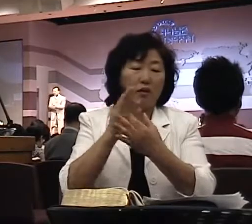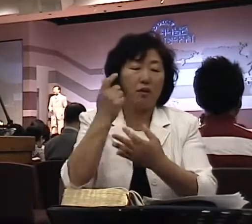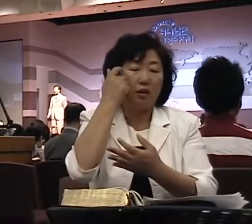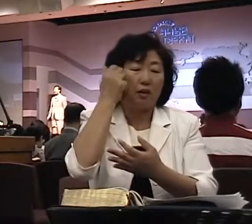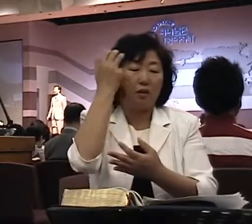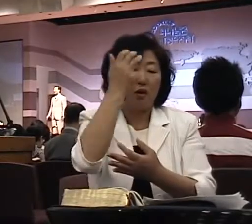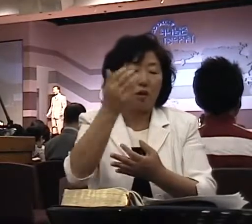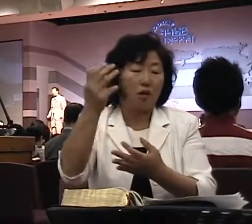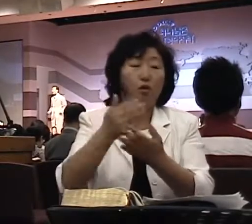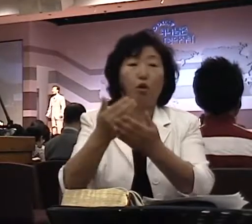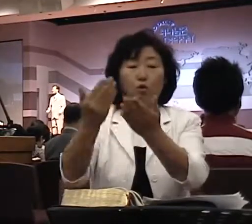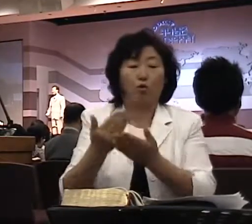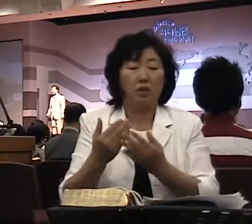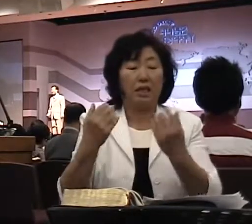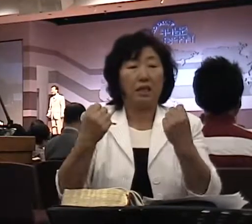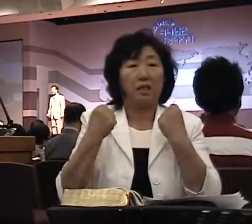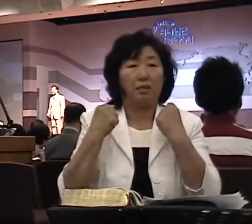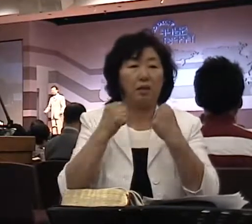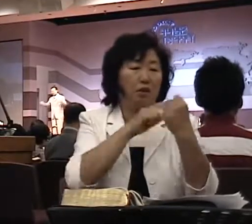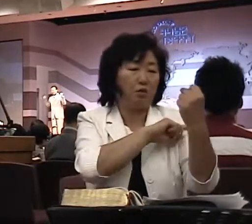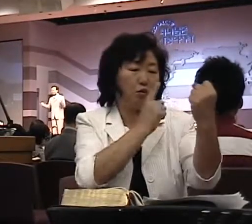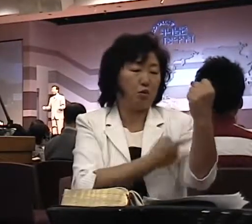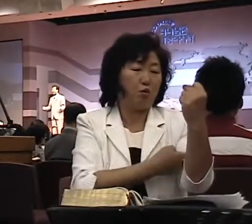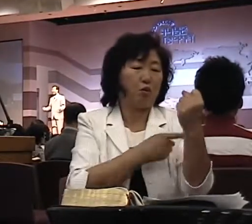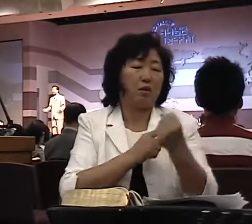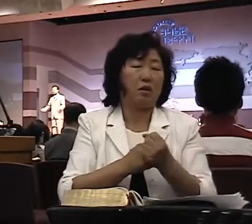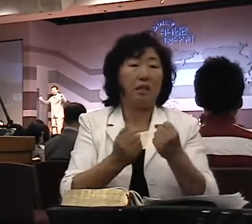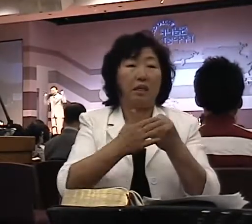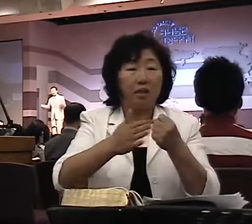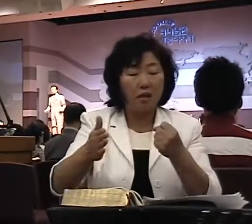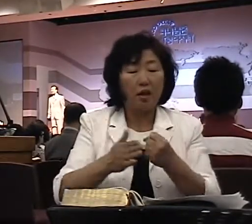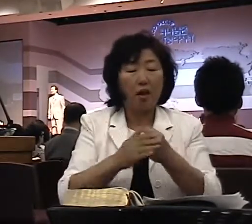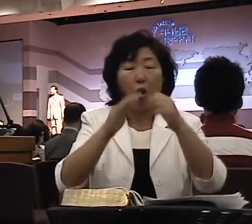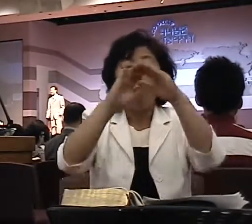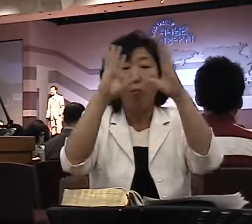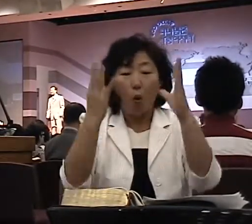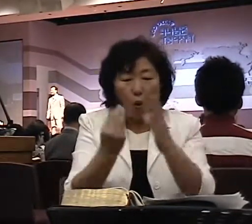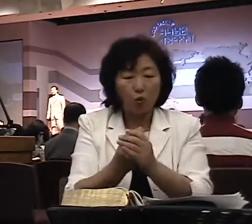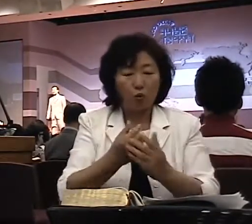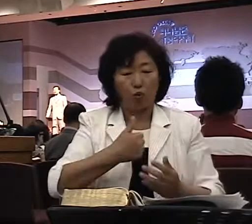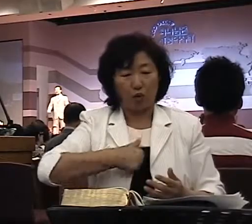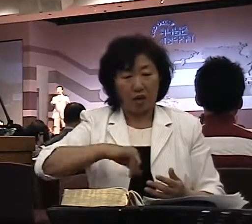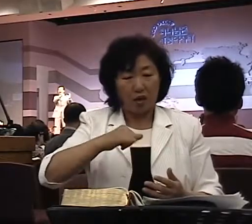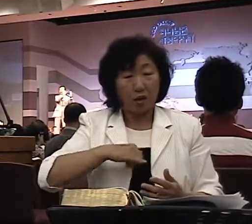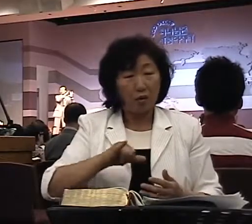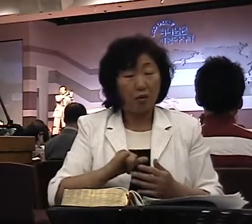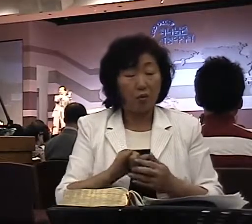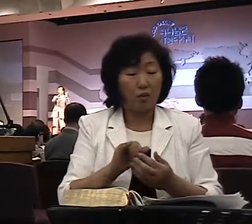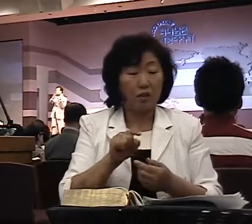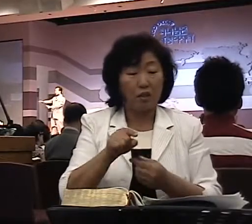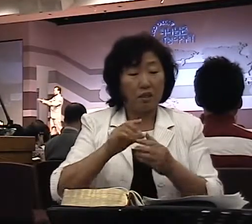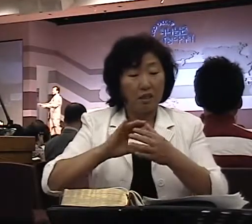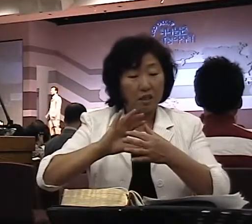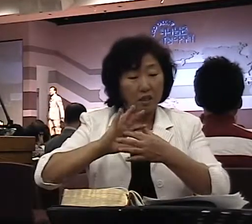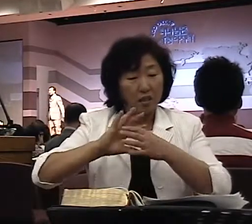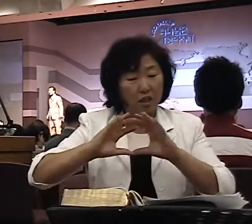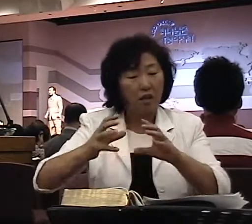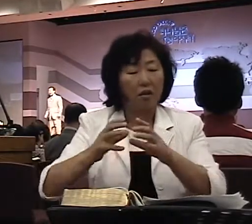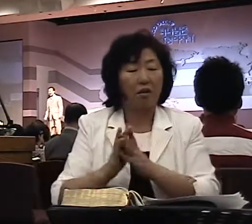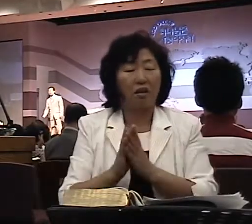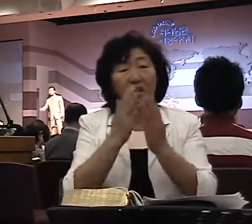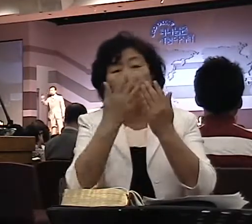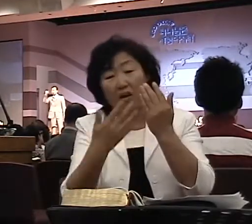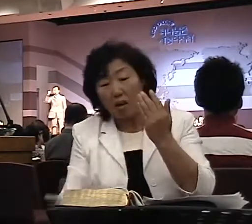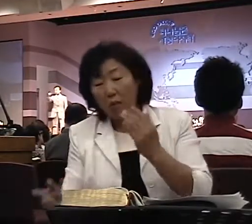주시는 힘과 능력으로 인해 우리들 모두 다 우리 자녀들과 함께 이 세상의 흐름이